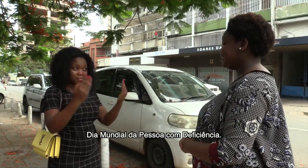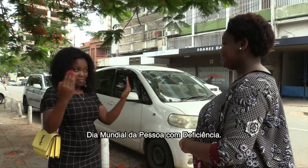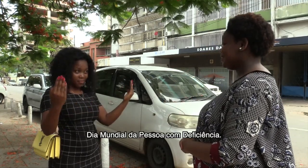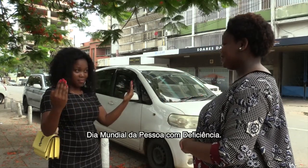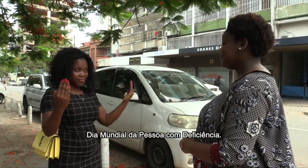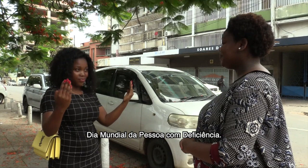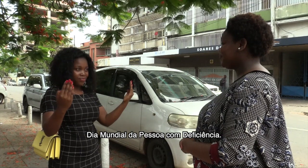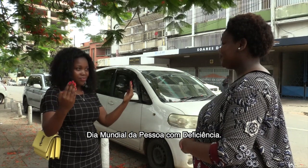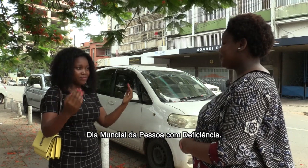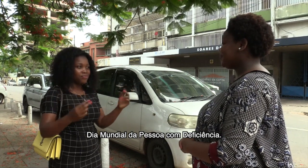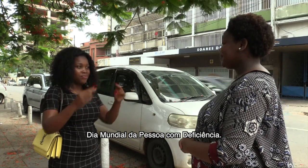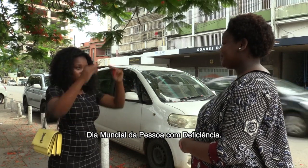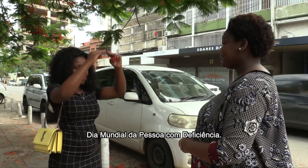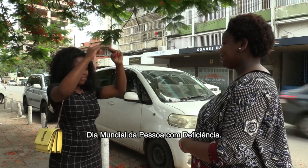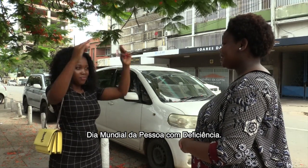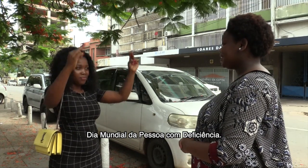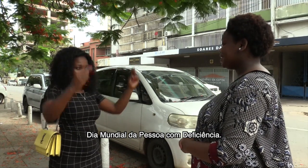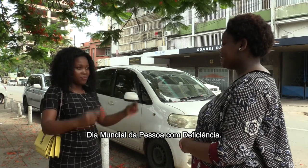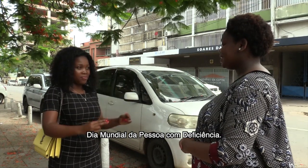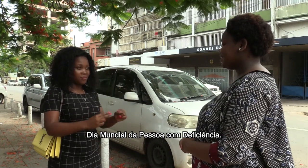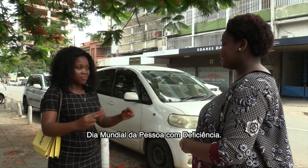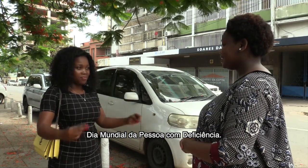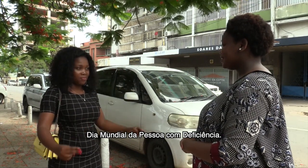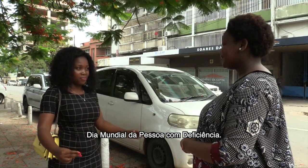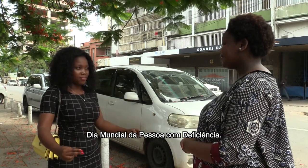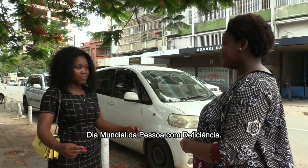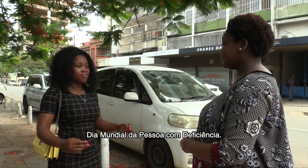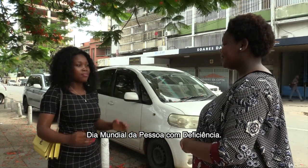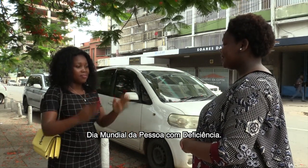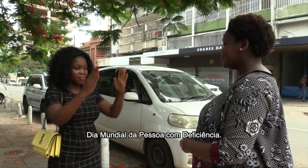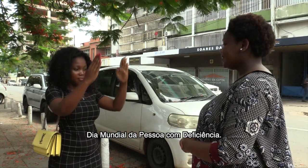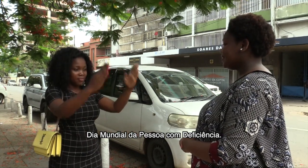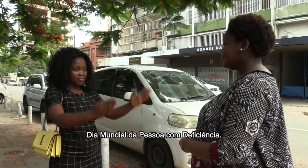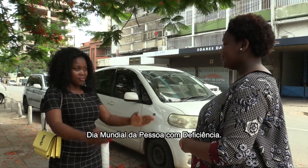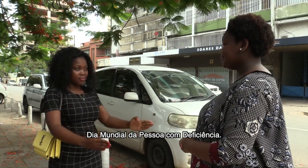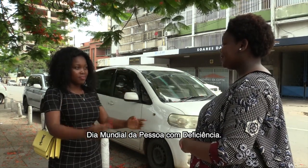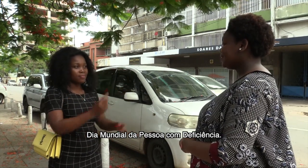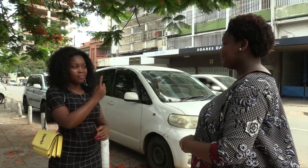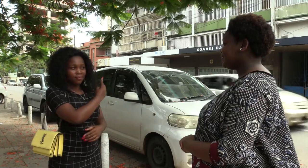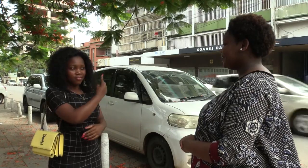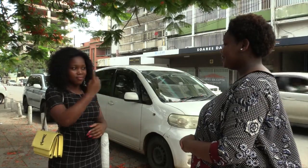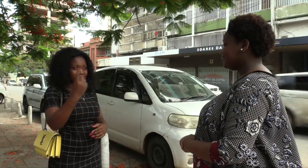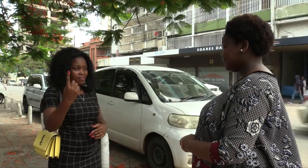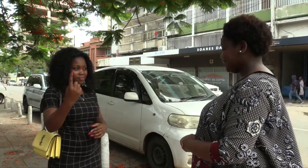Dia mundial da pessoa com deficiência.